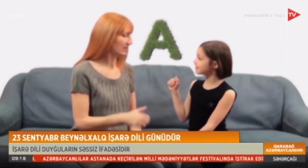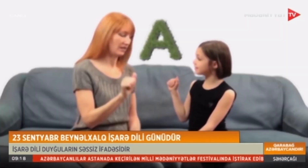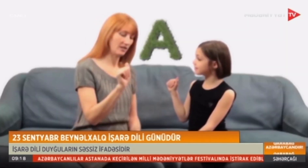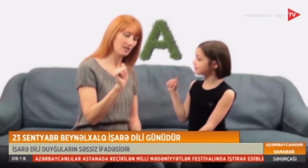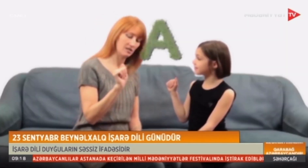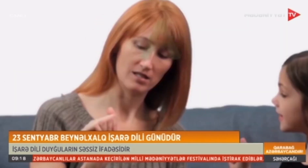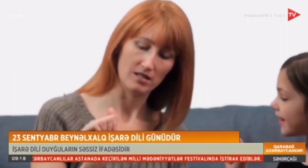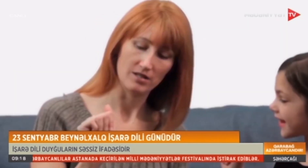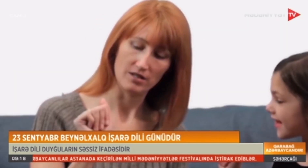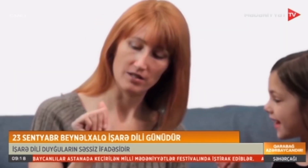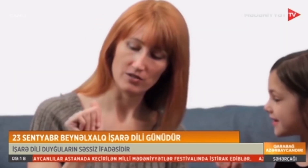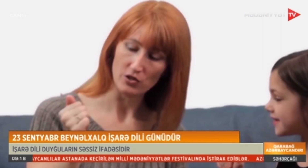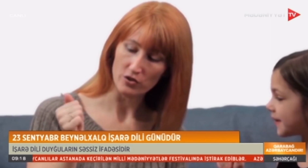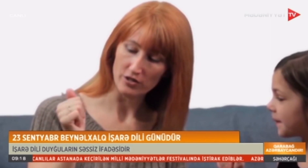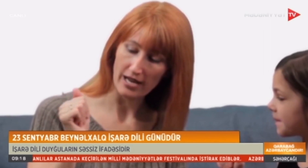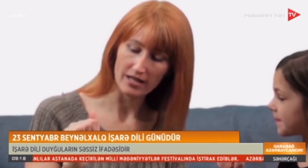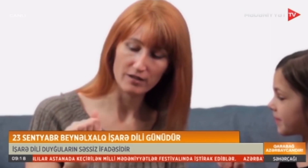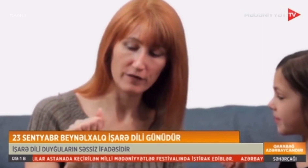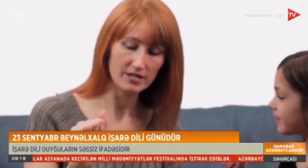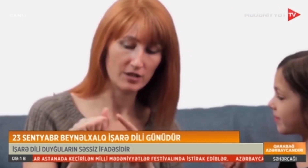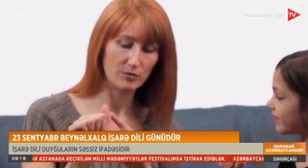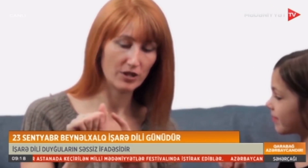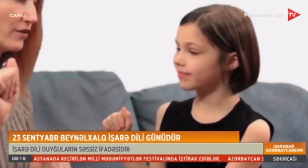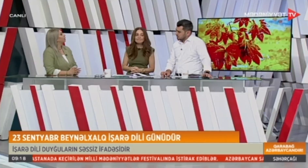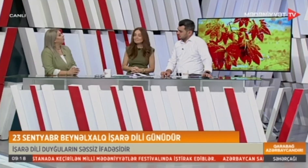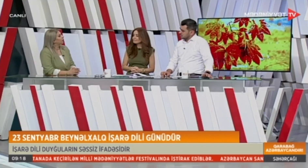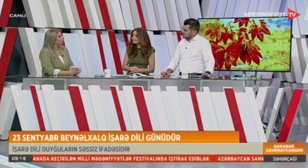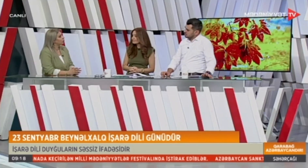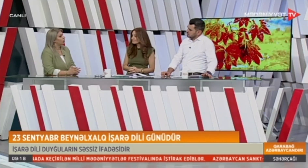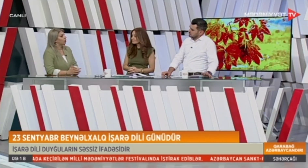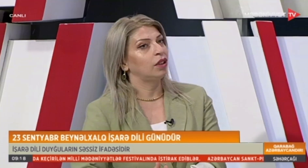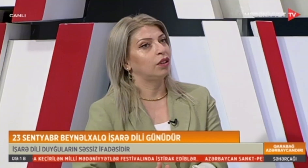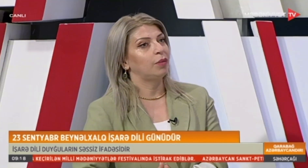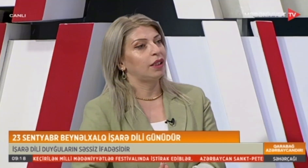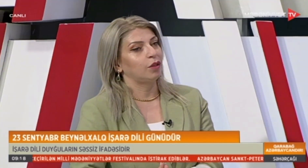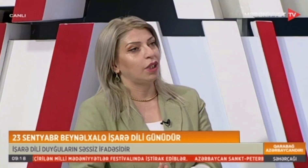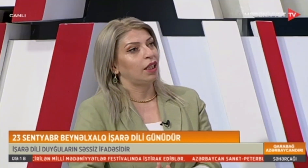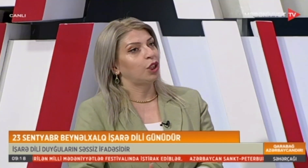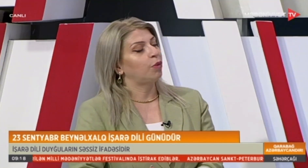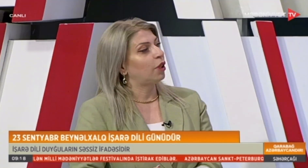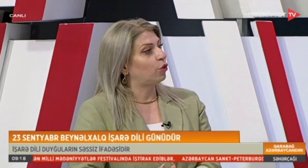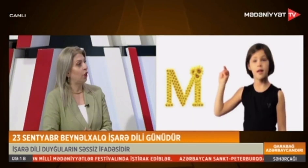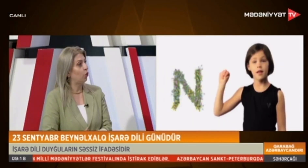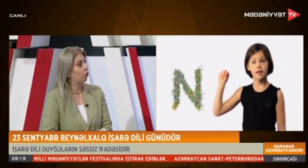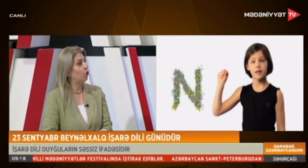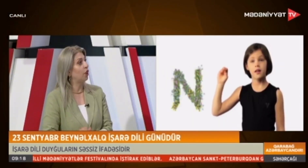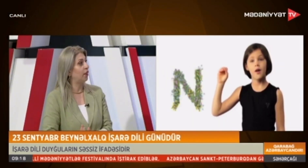öyrəniblərsə, elə də davam edirlər, ünsiyyət qururlar. Elə valideynlər var ki, uşaqları, belə deyim də, eşitmə məhdudiyyətdə olduğu üçün